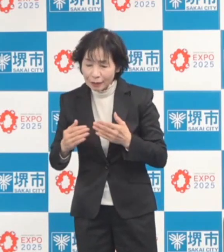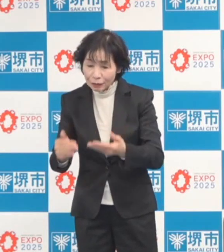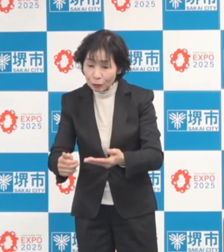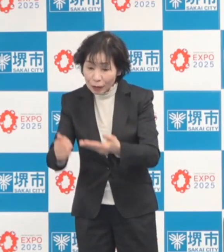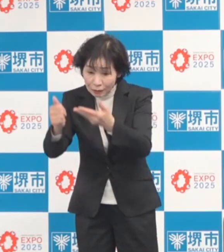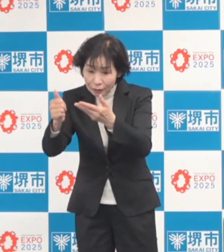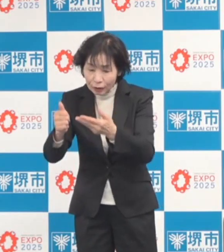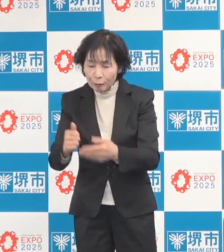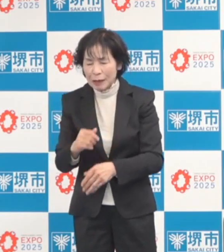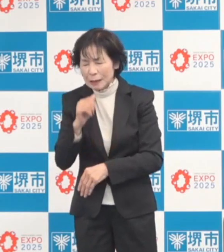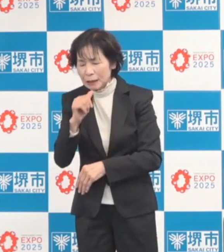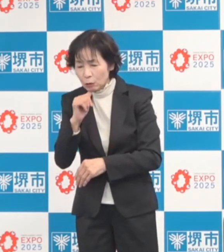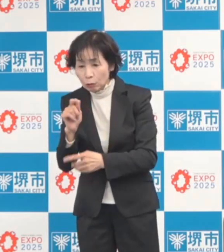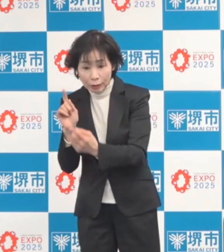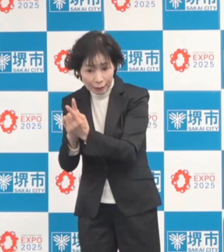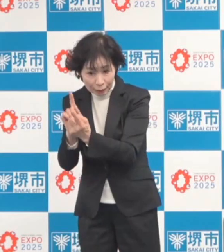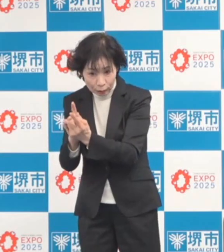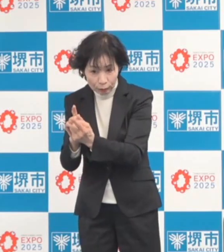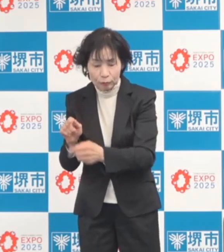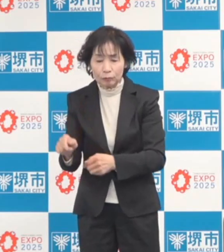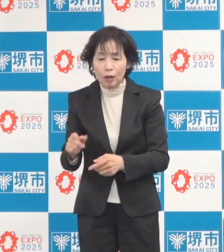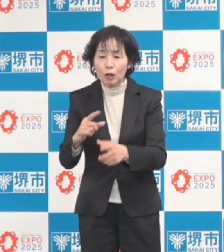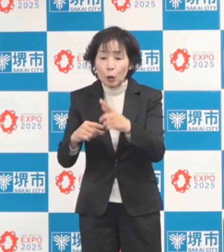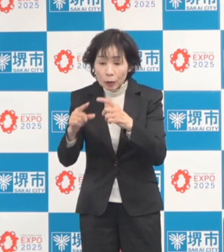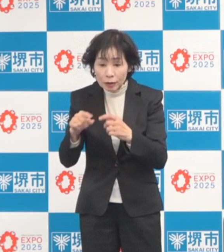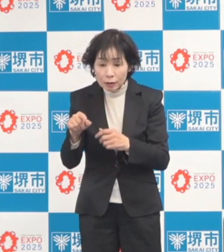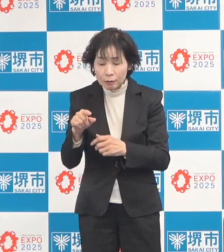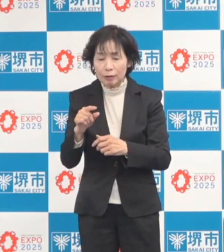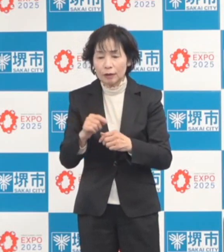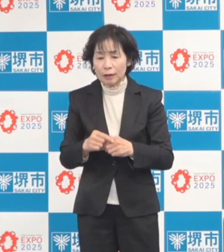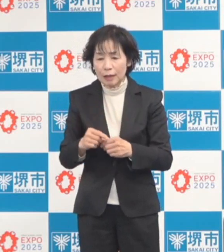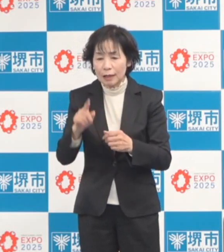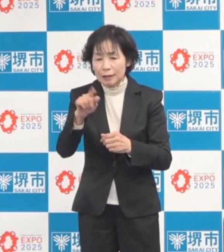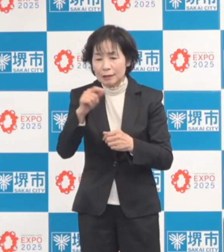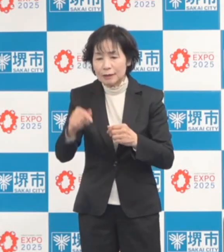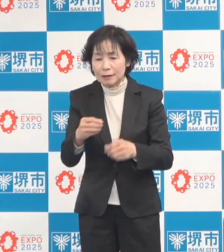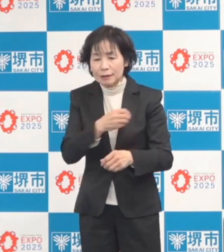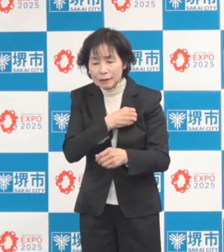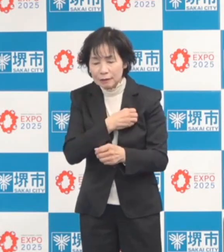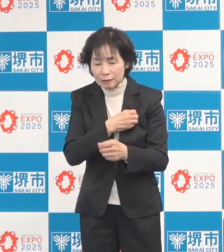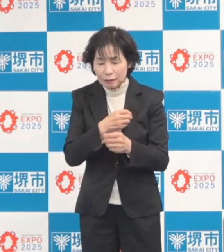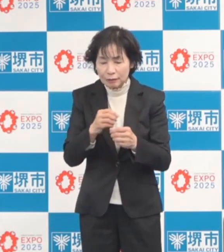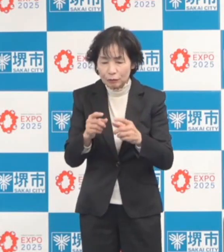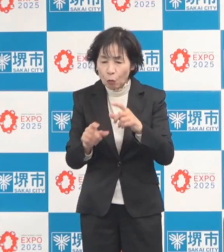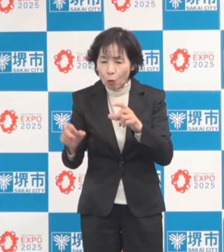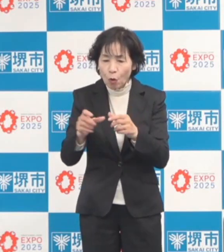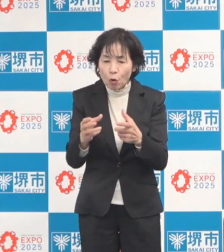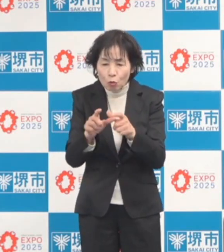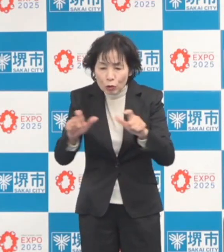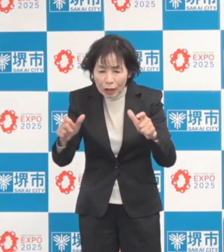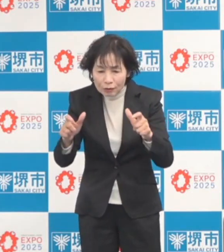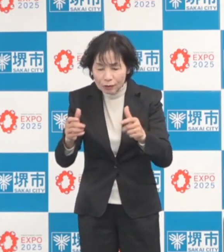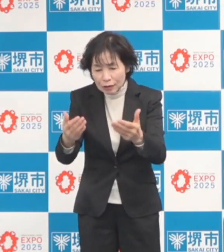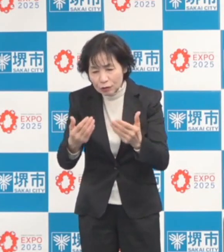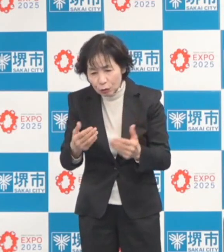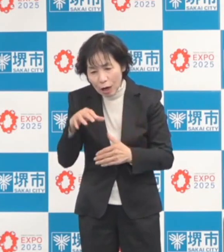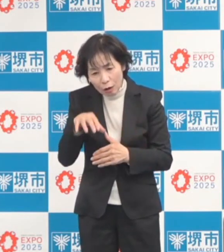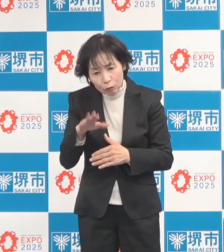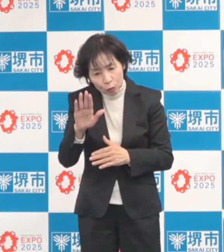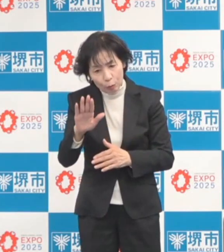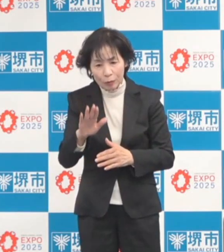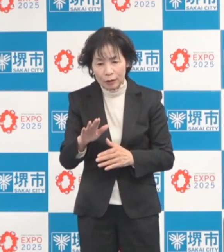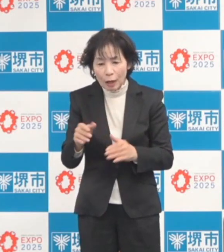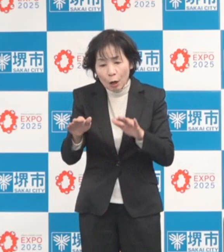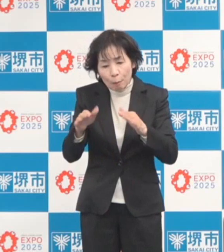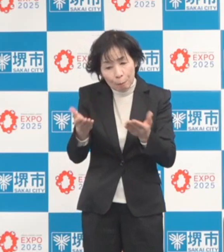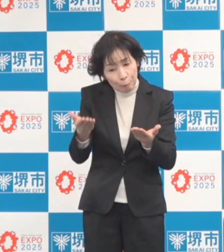貧困対策もそうですが、そのためにより人員の増強が必要な部門も中にはあるかと思いますので、そのバランス